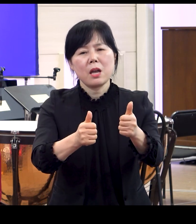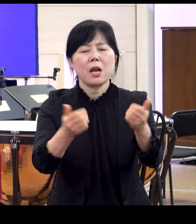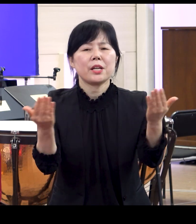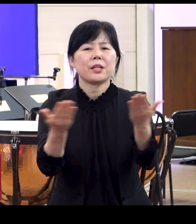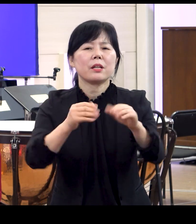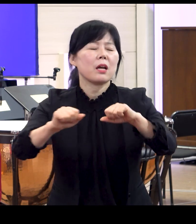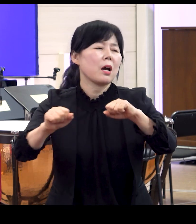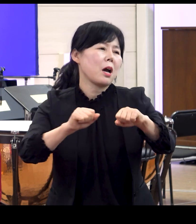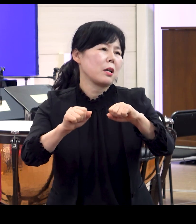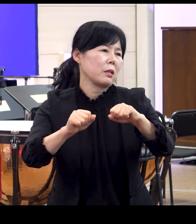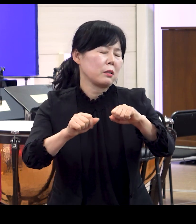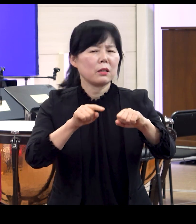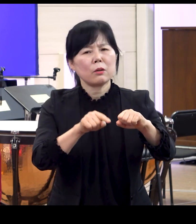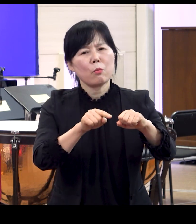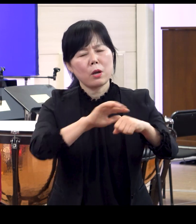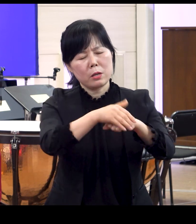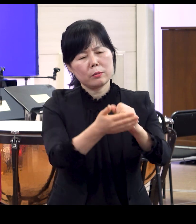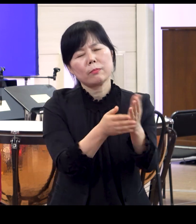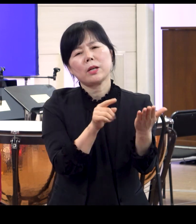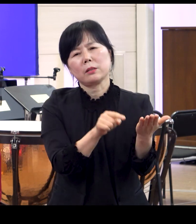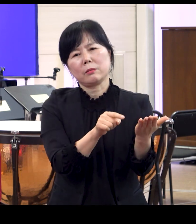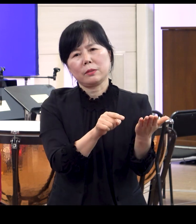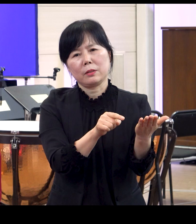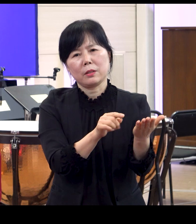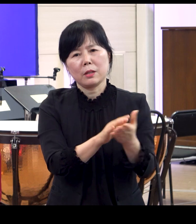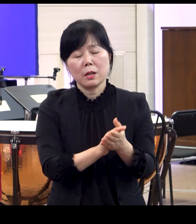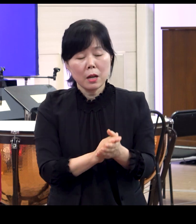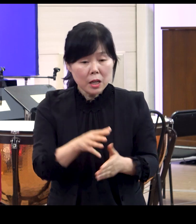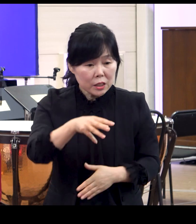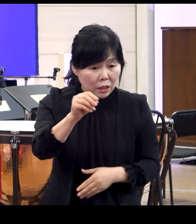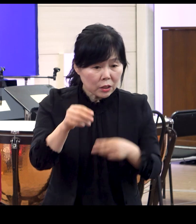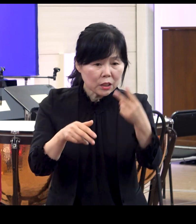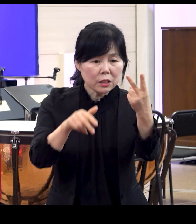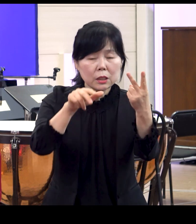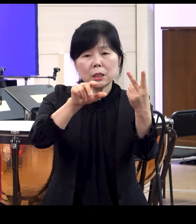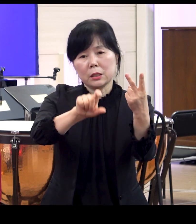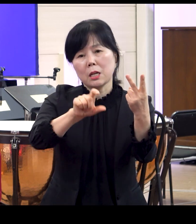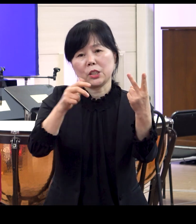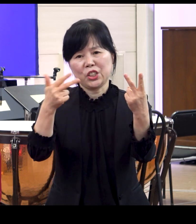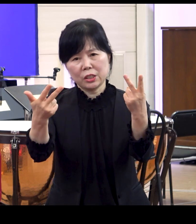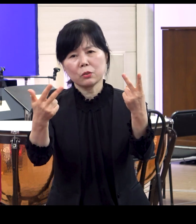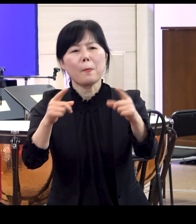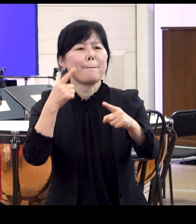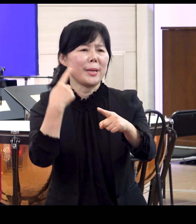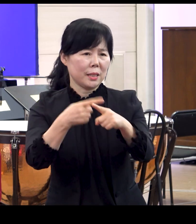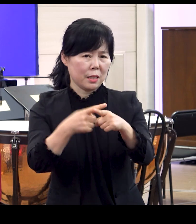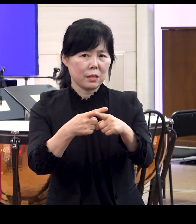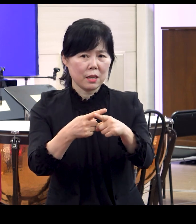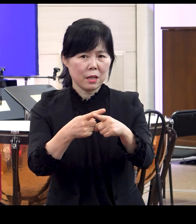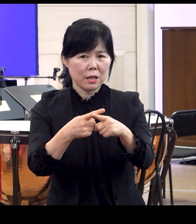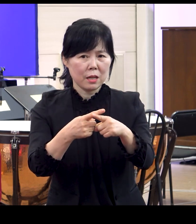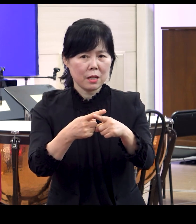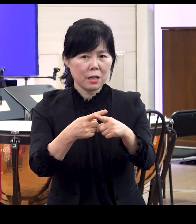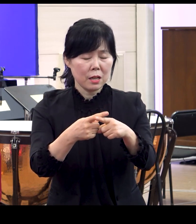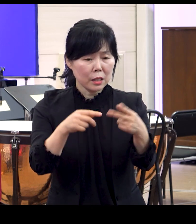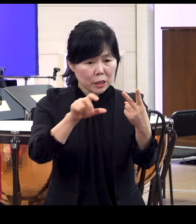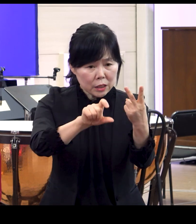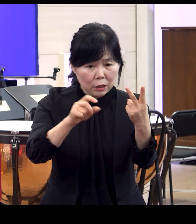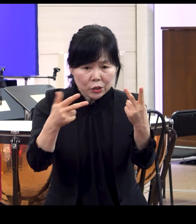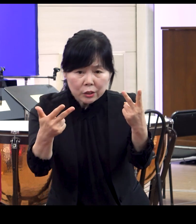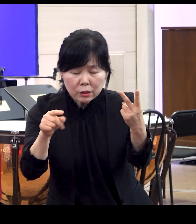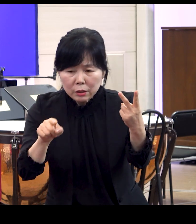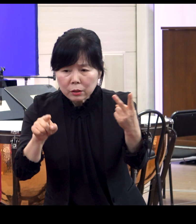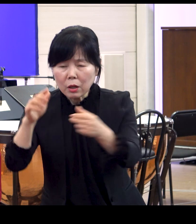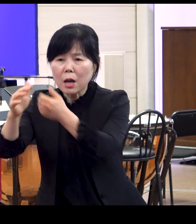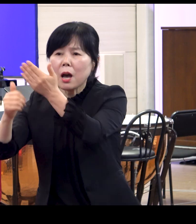일으키기도 하는 거예요. 그게 말씀이에요. 여기 창세기 2장 7절도 마찬가지입니다. 이 말씀은요, 하나님이